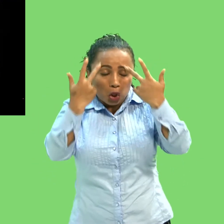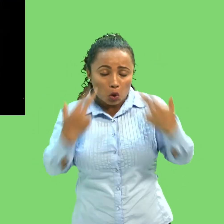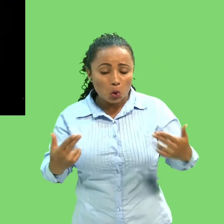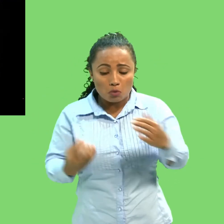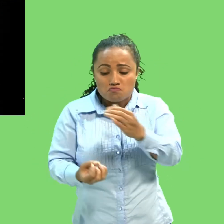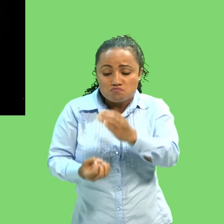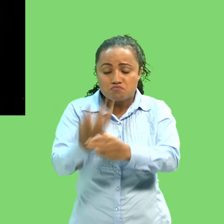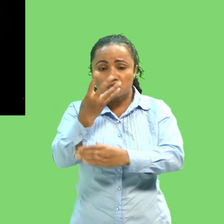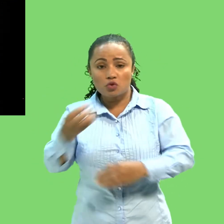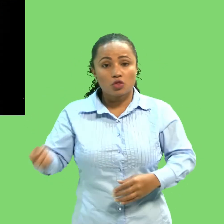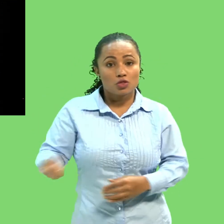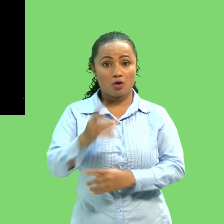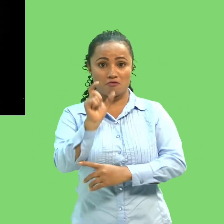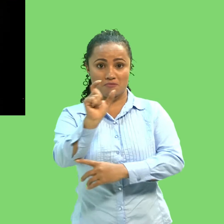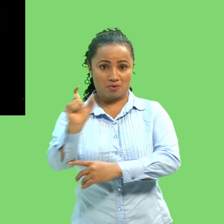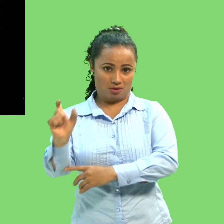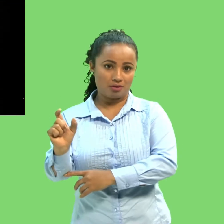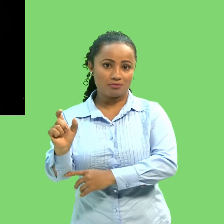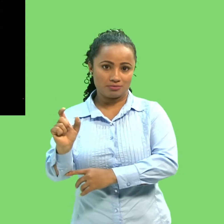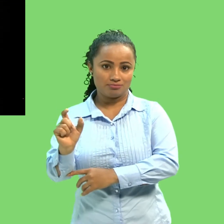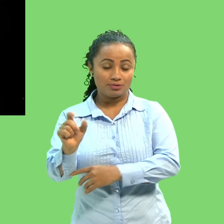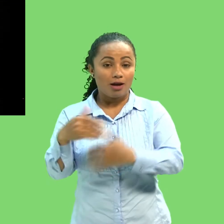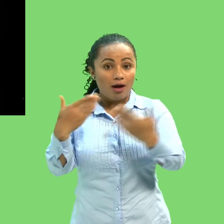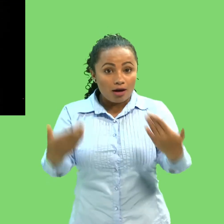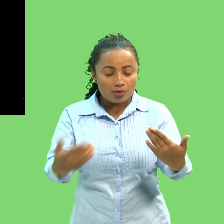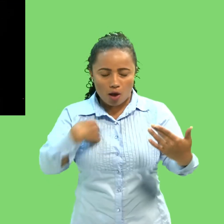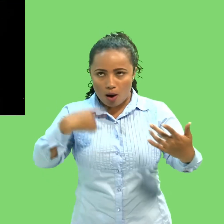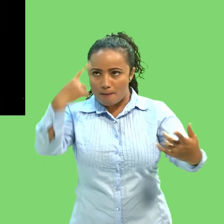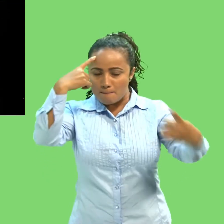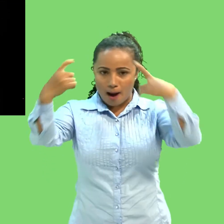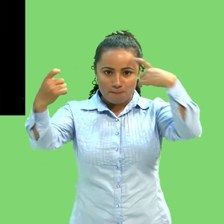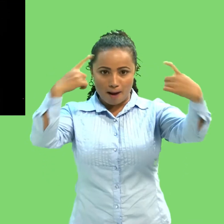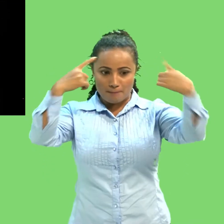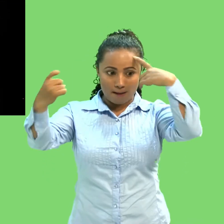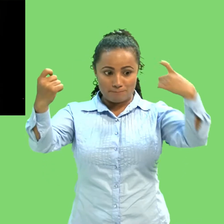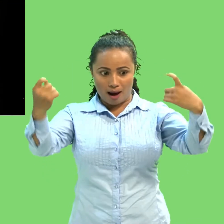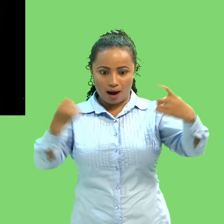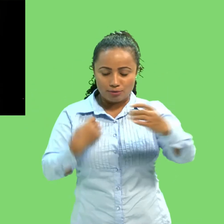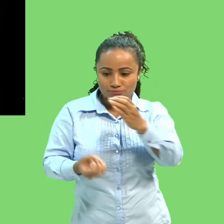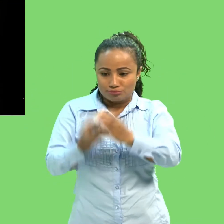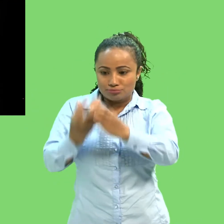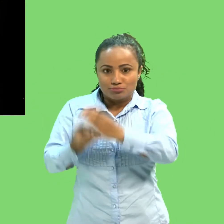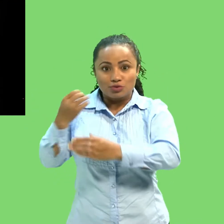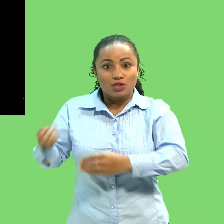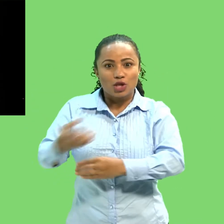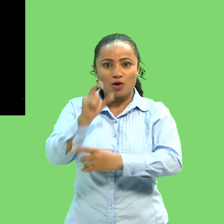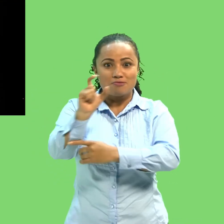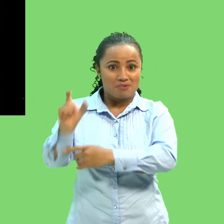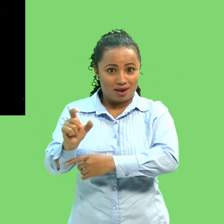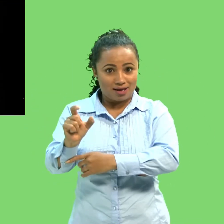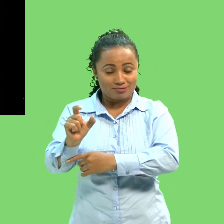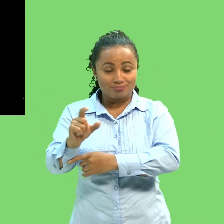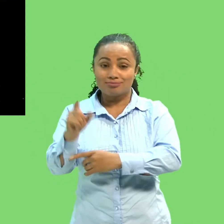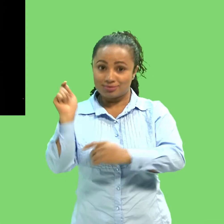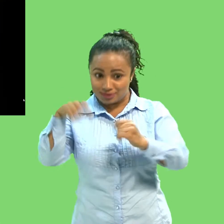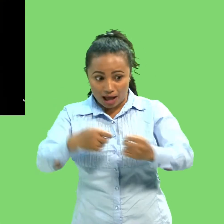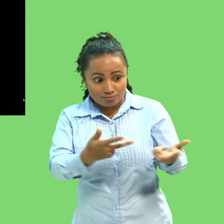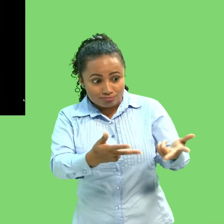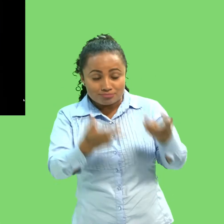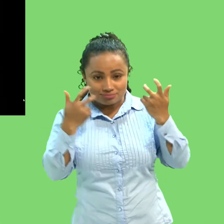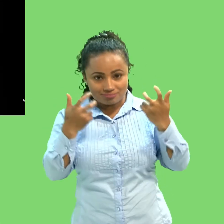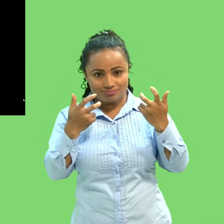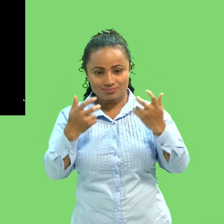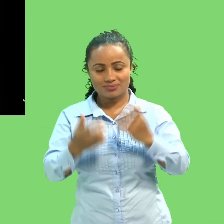nesse processo, nós vamos perceber que a criatividade do falante dessa língua vai estar em evidência, tá?